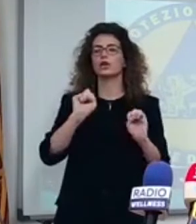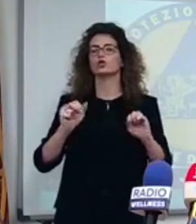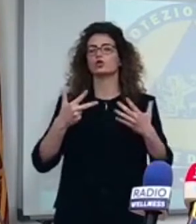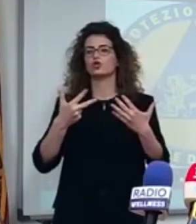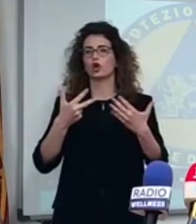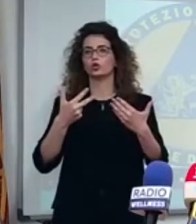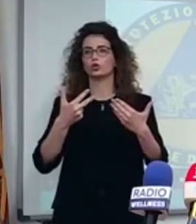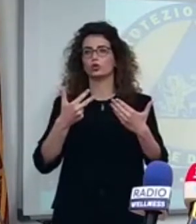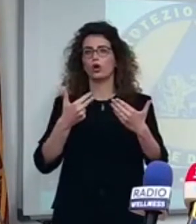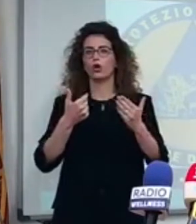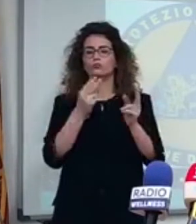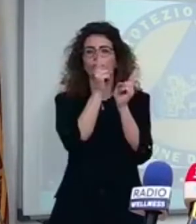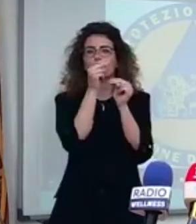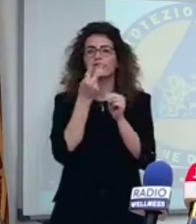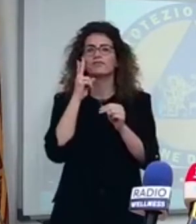spazi in agenda